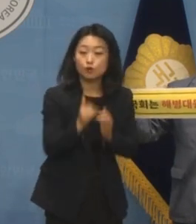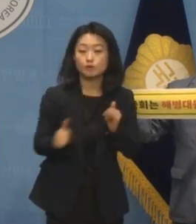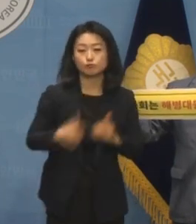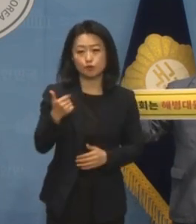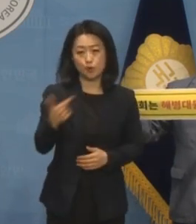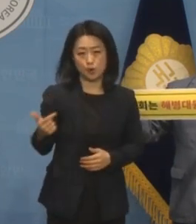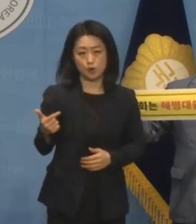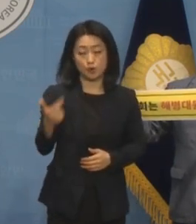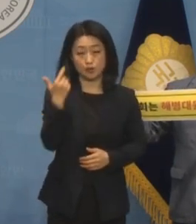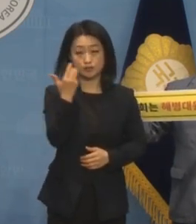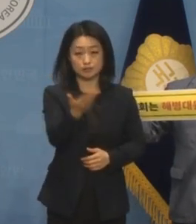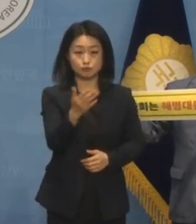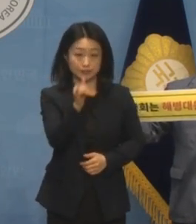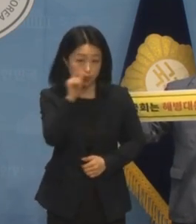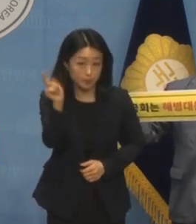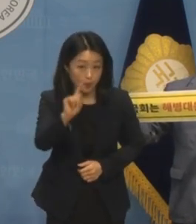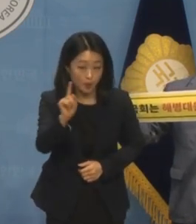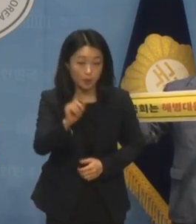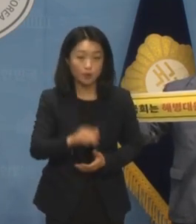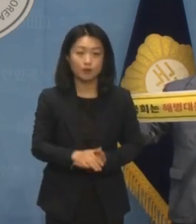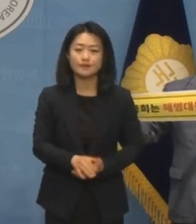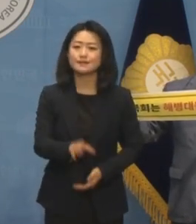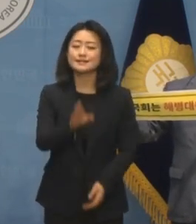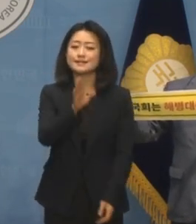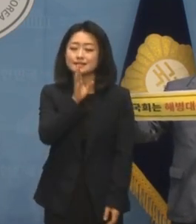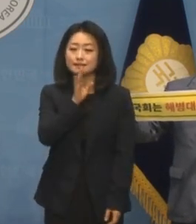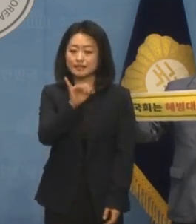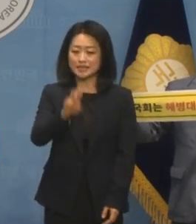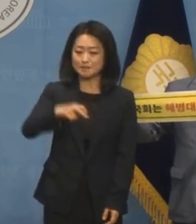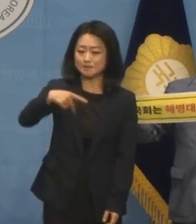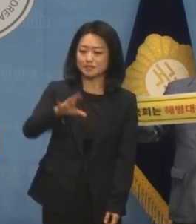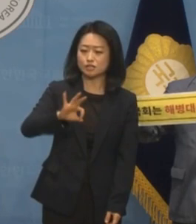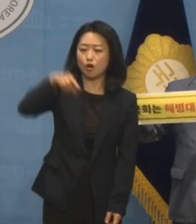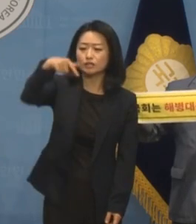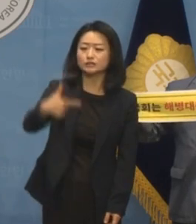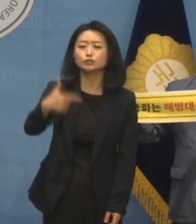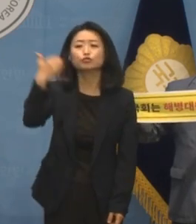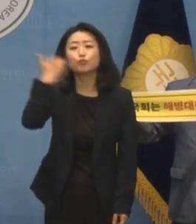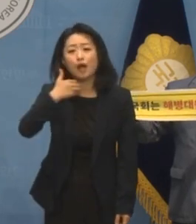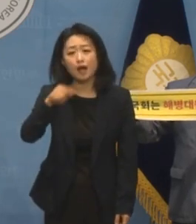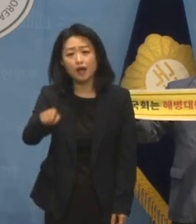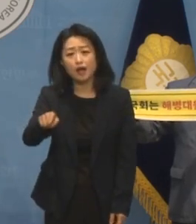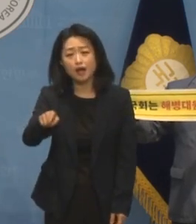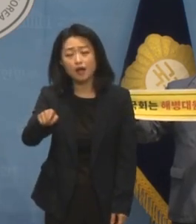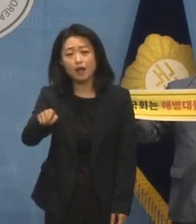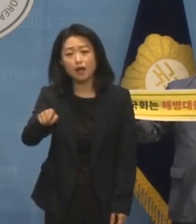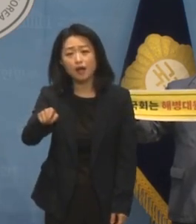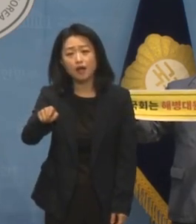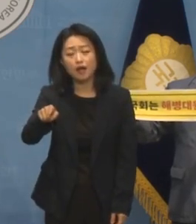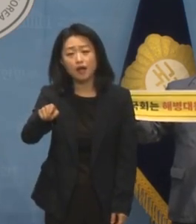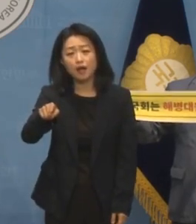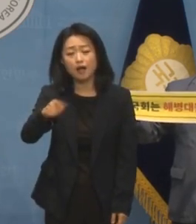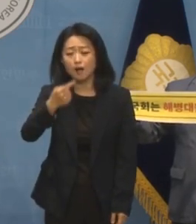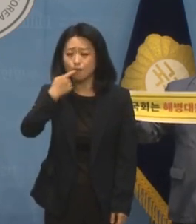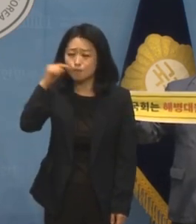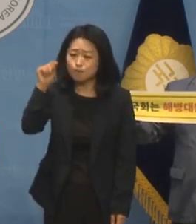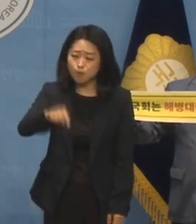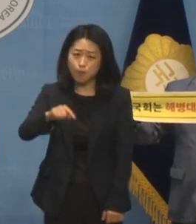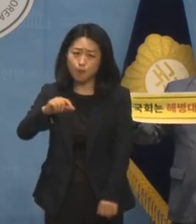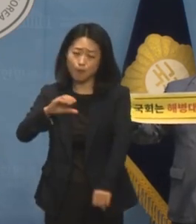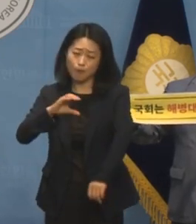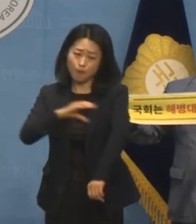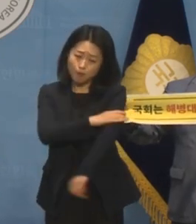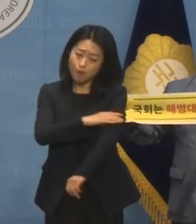국민들께서 질문하고 계십니다. 과연 임성근이라는 사람은 누구이길래 이렇게 무리한 일을 하고